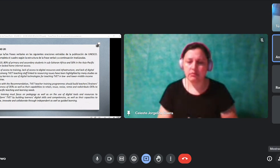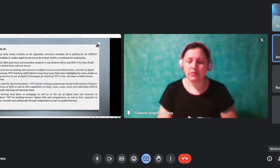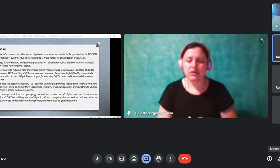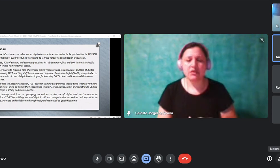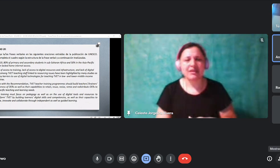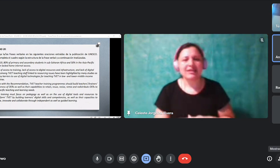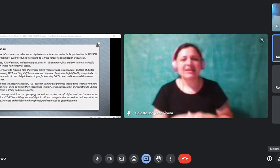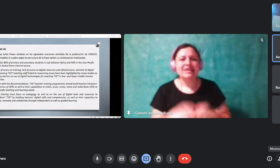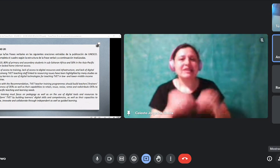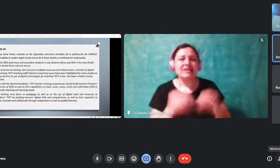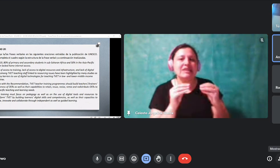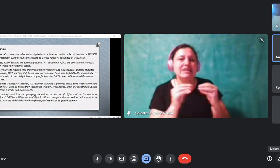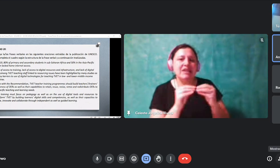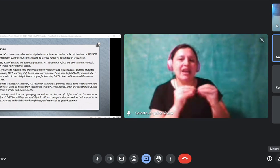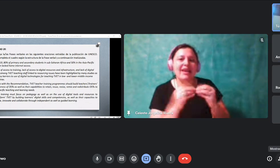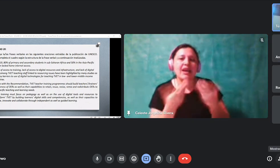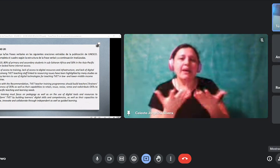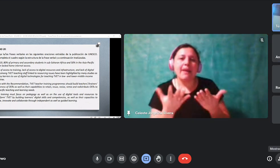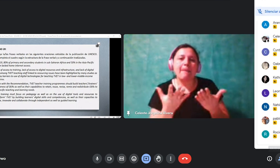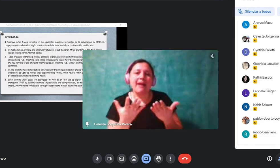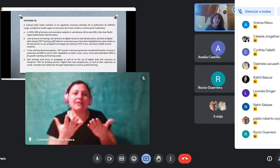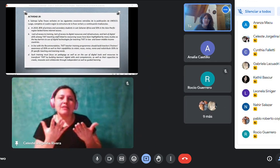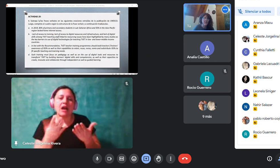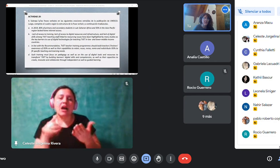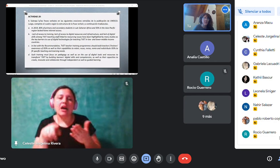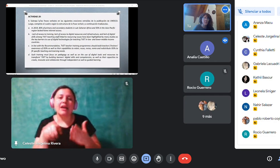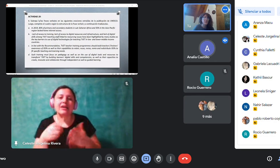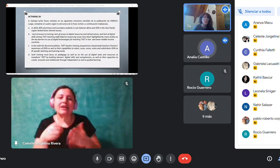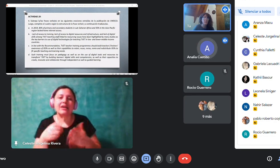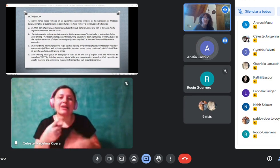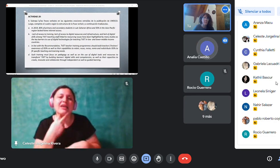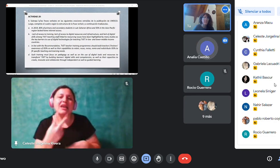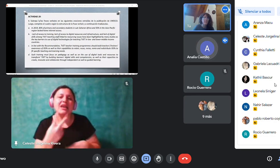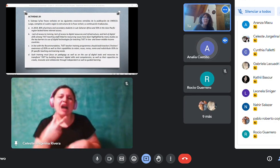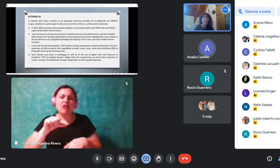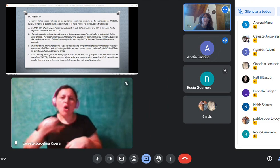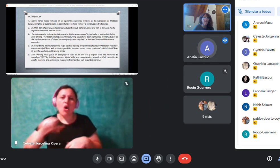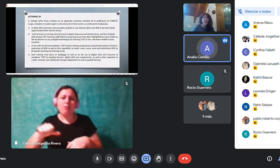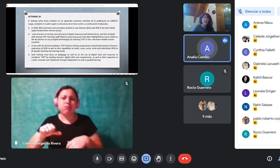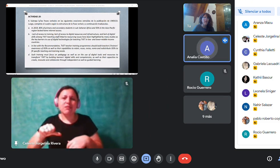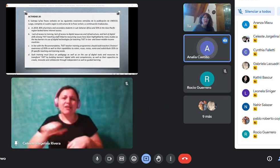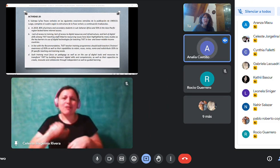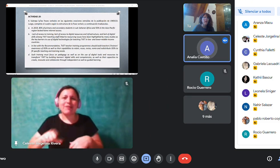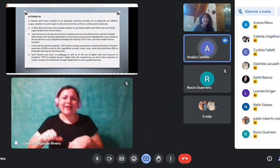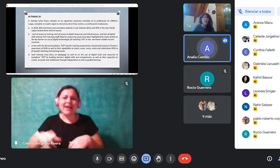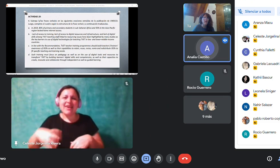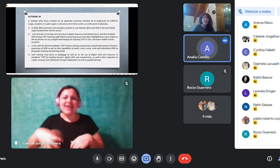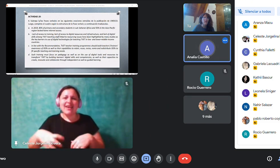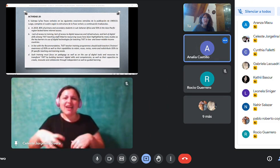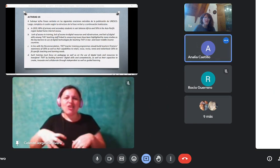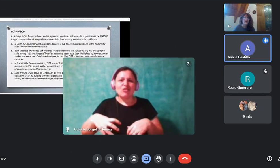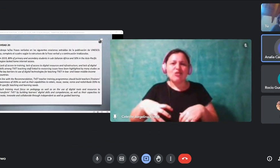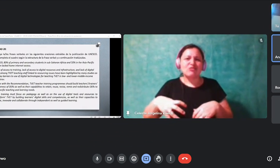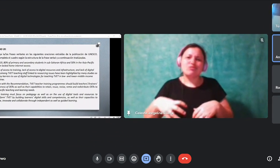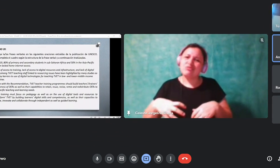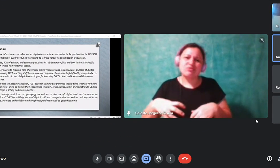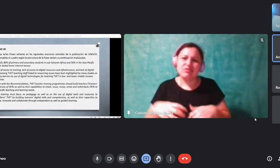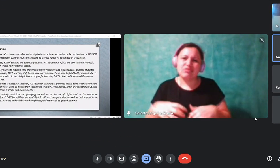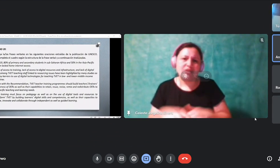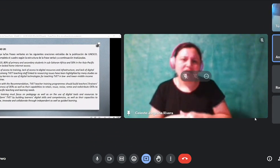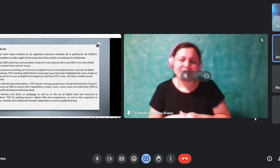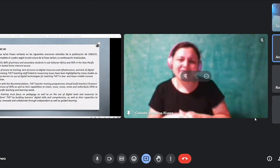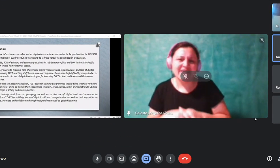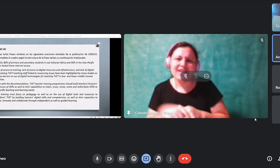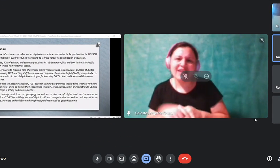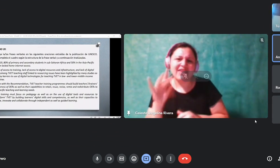hija del hígado. Ah, claro. Bueno. Estaba complicado, un día se complicó y yo le dije,